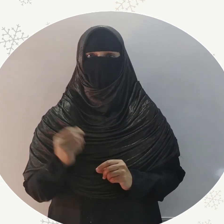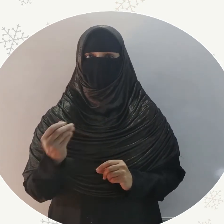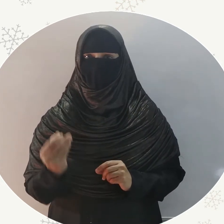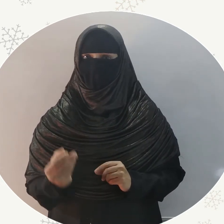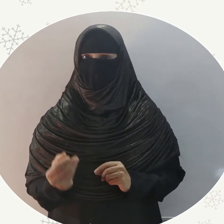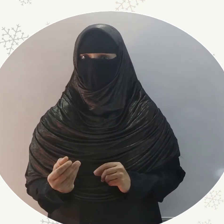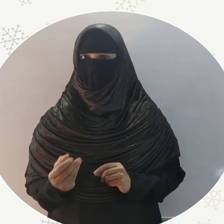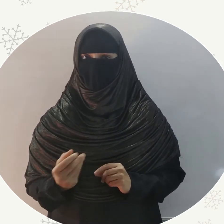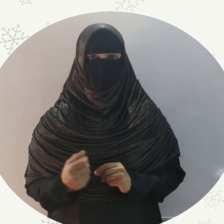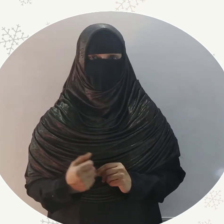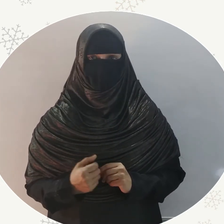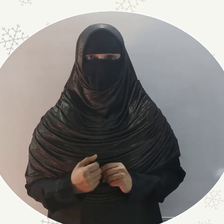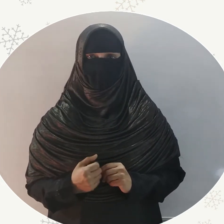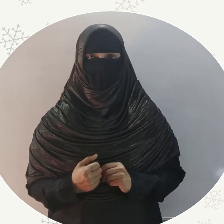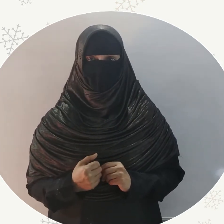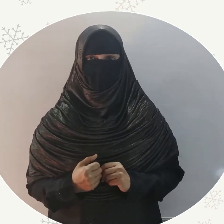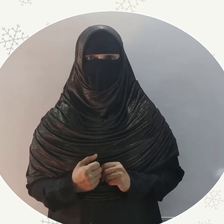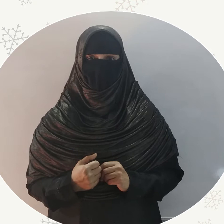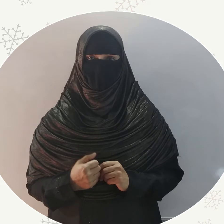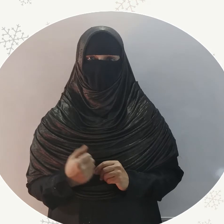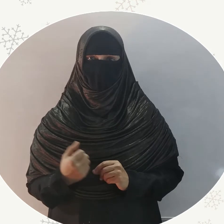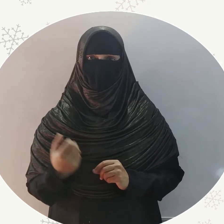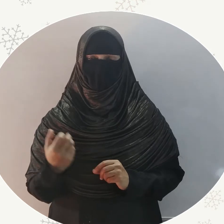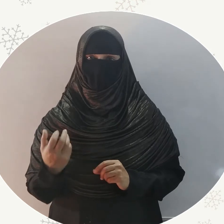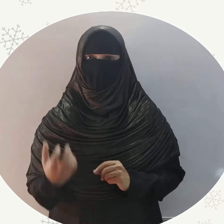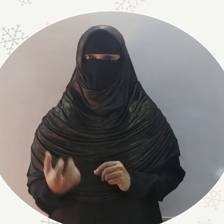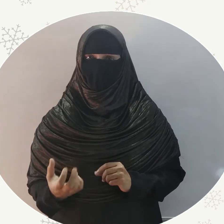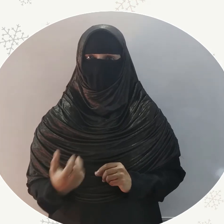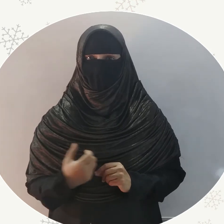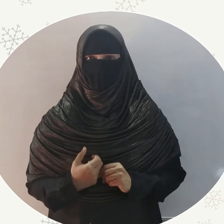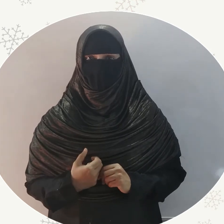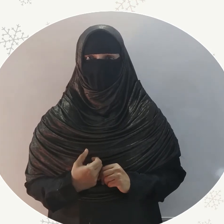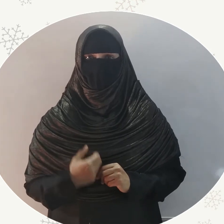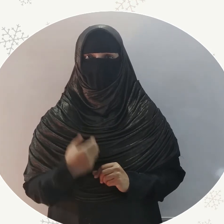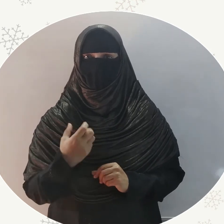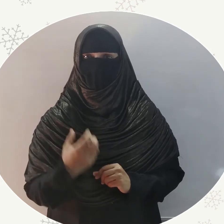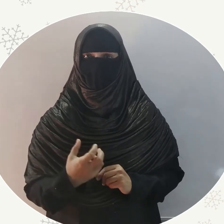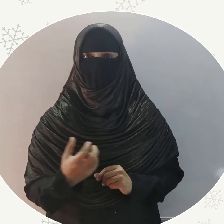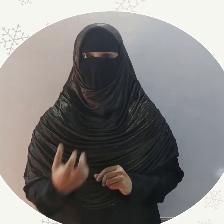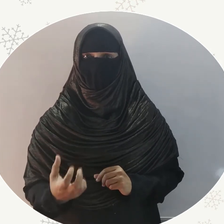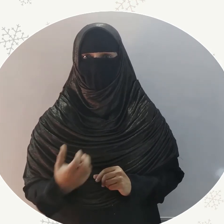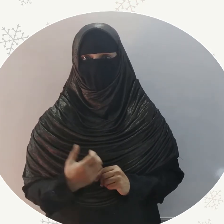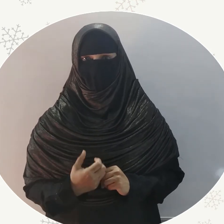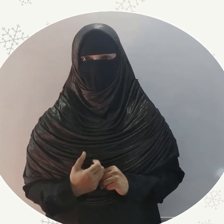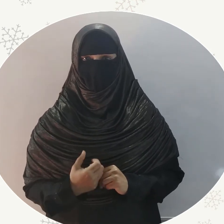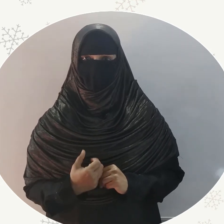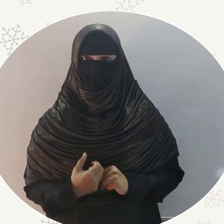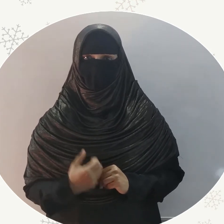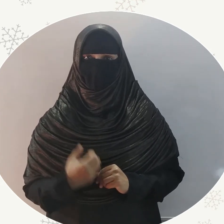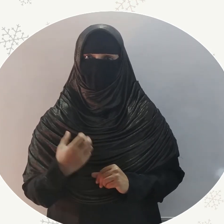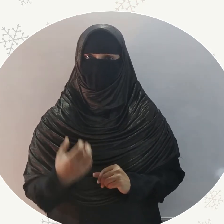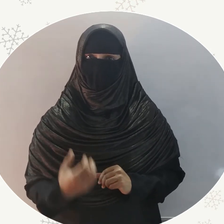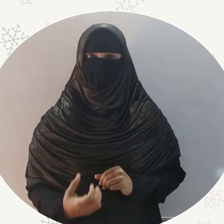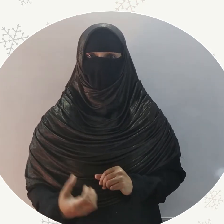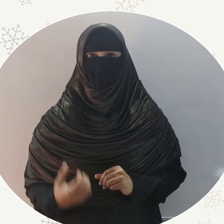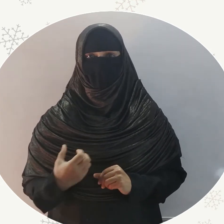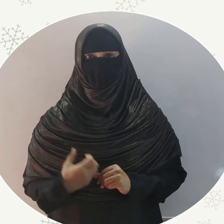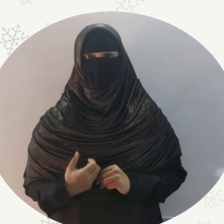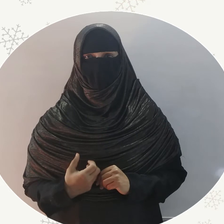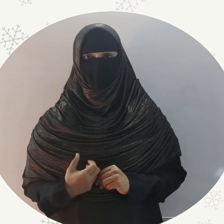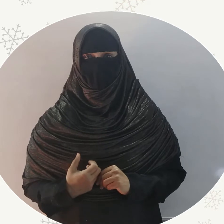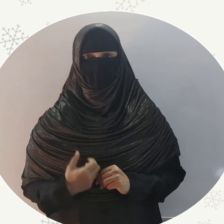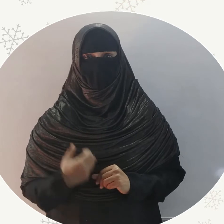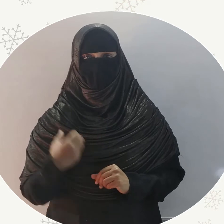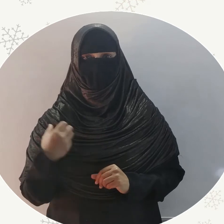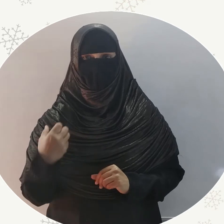കൈ കഴുകണമെങ്കിൽ നമ്മൾ പറയും ഫിംഗർ ബോൾ എന്ന് തരാൻ പറയാം. ഫിംഗർ ബൗൾ എന്നല്ല പറയേണ്ടത്, ഫിംഗർ ബോൾ. ഓക്കെ, നിങ്ങൾ ബോൾ എന്ന് പറയുന്നത്